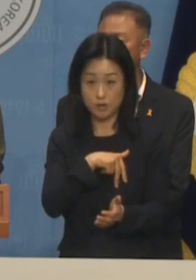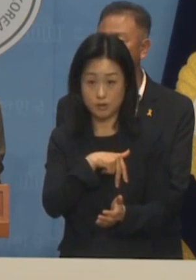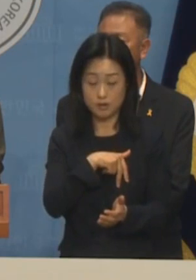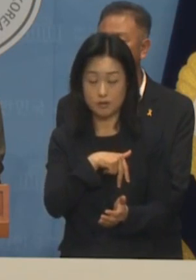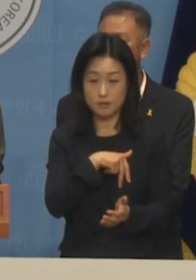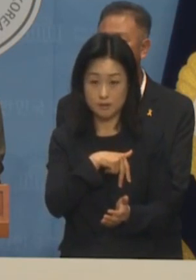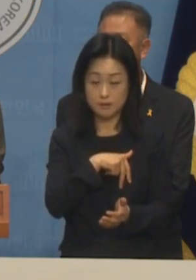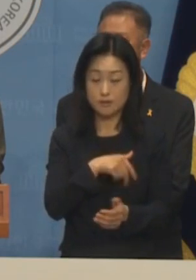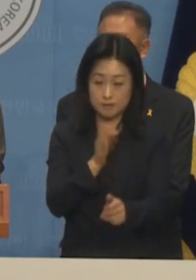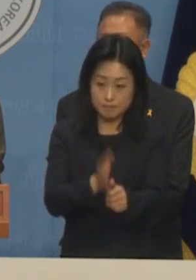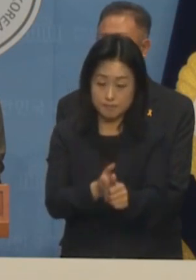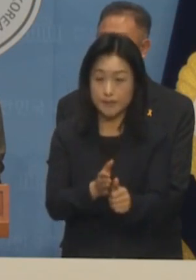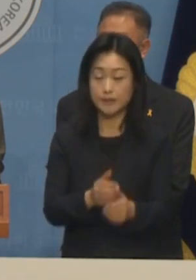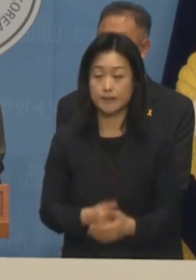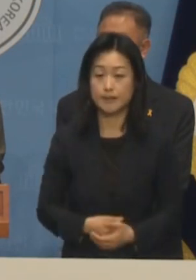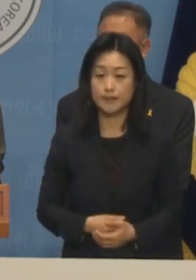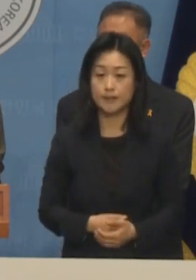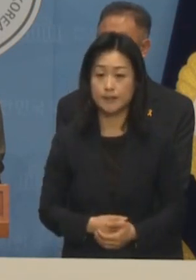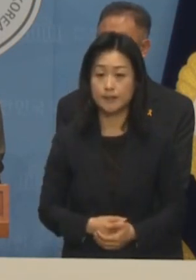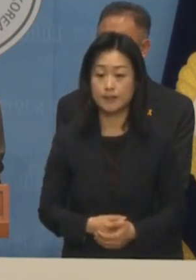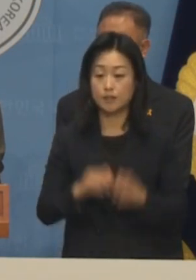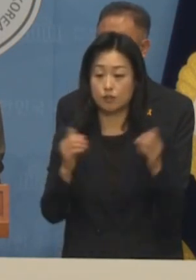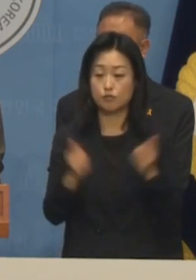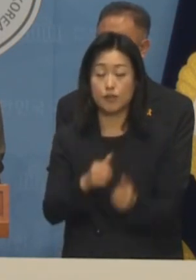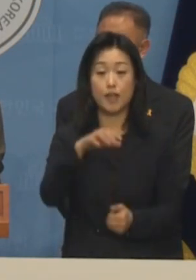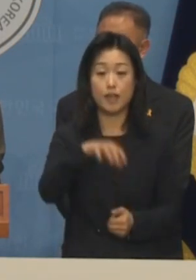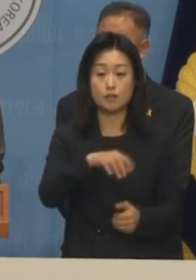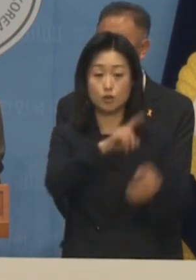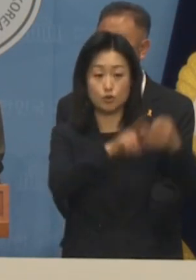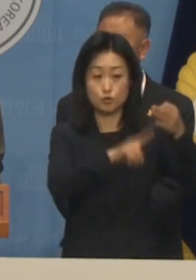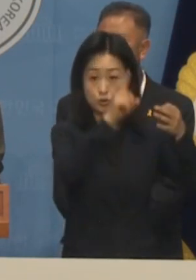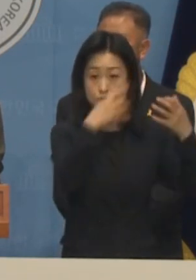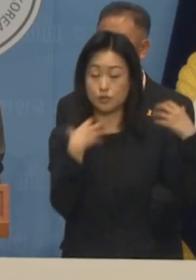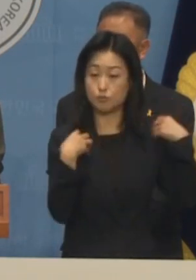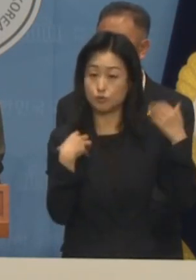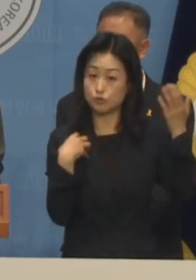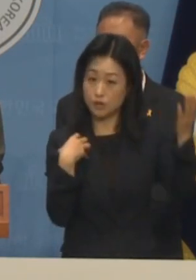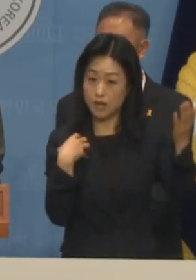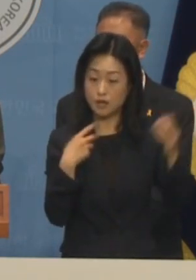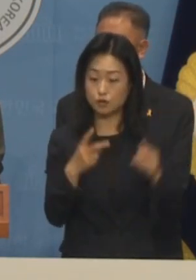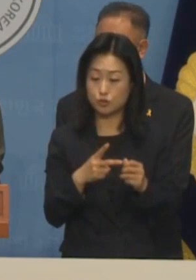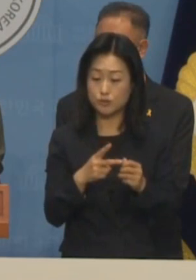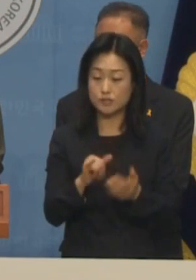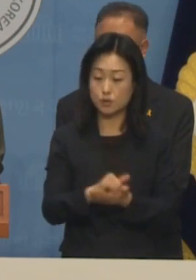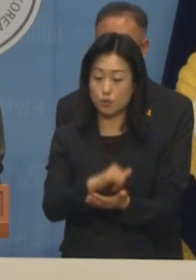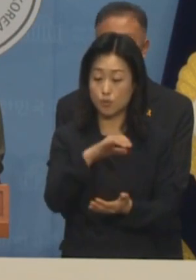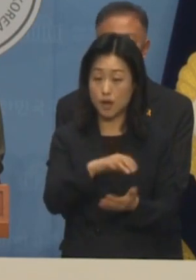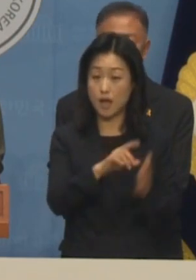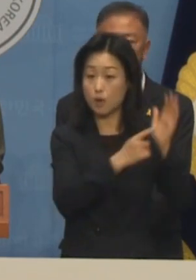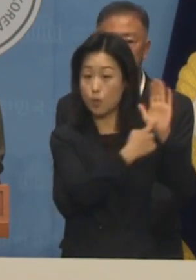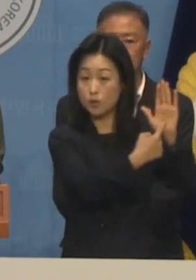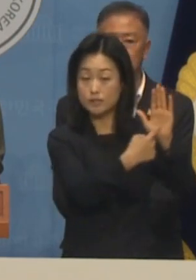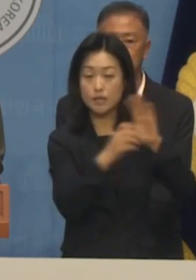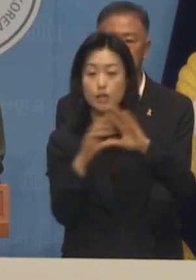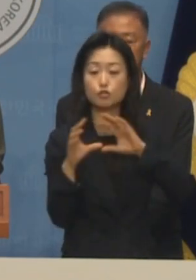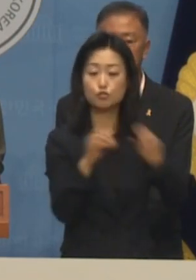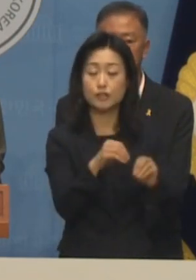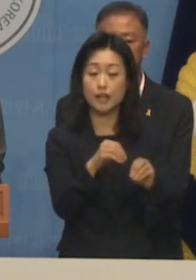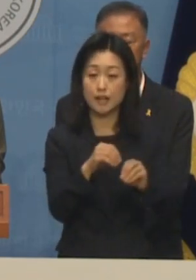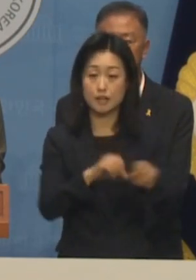일이다. 국회는 윤석열 정부의 제2공항 기본계획 고시 강행을